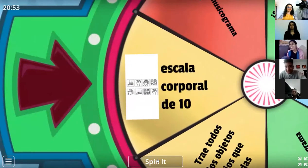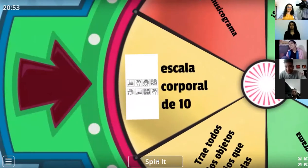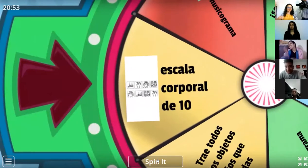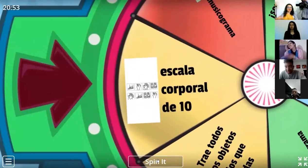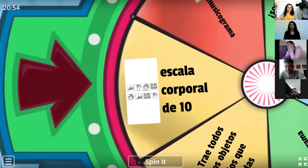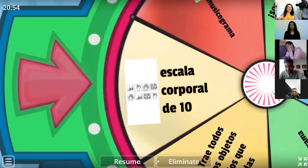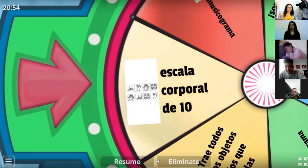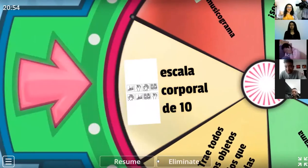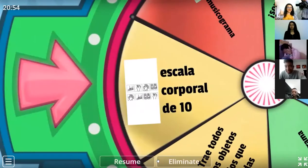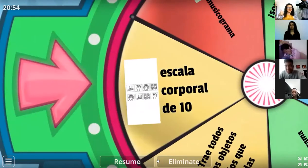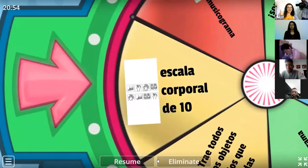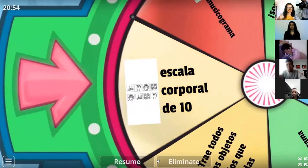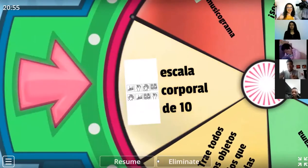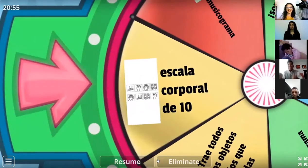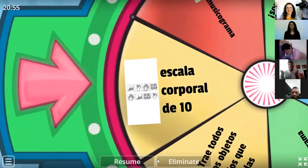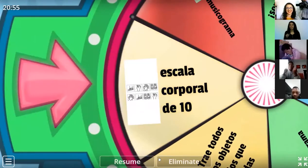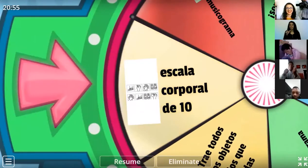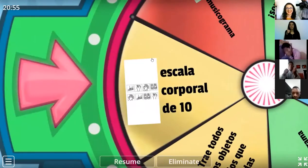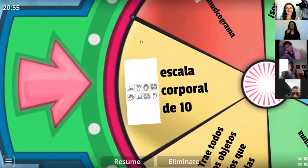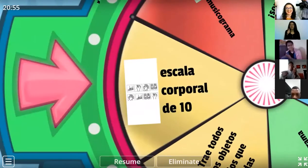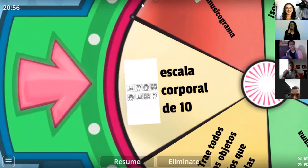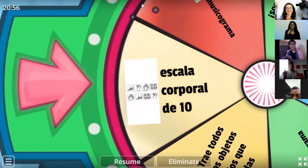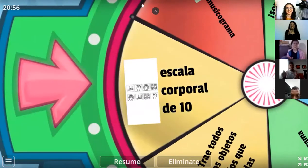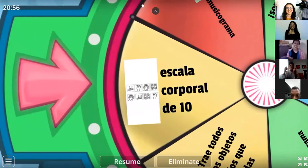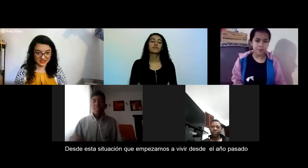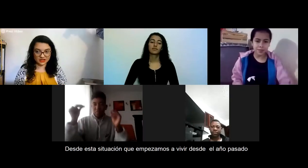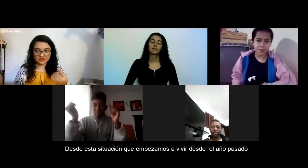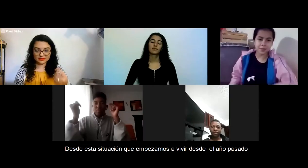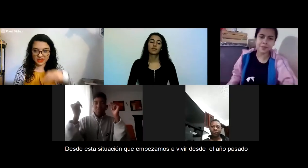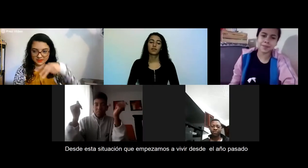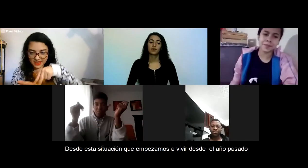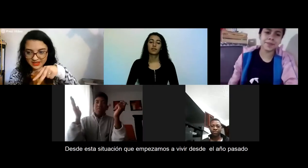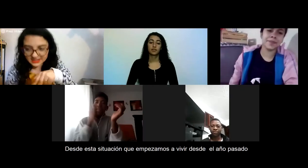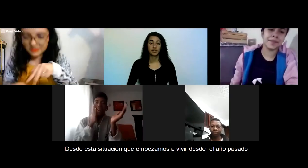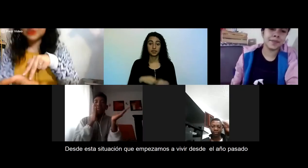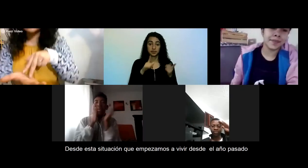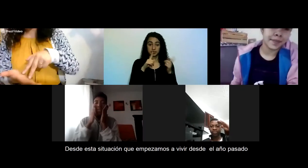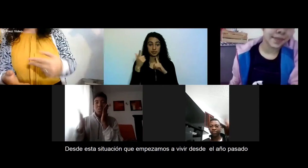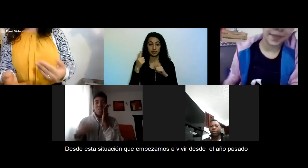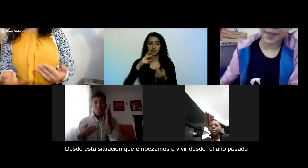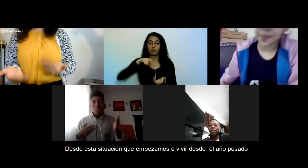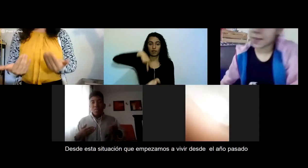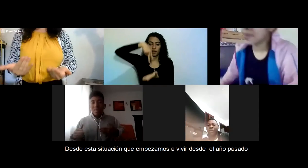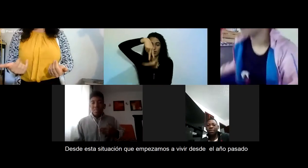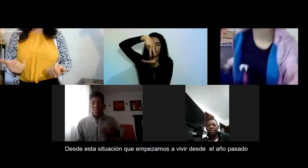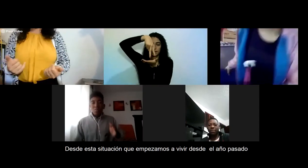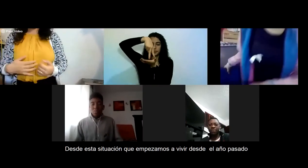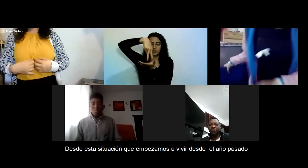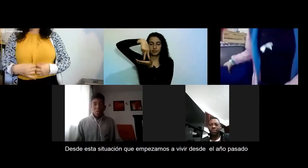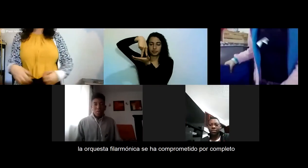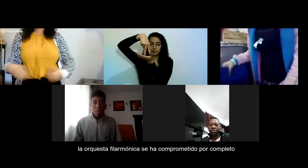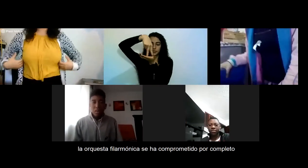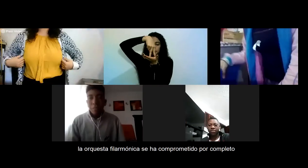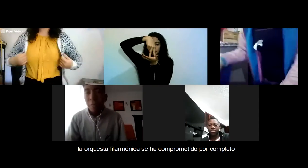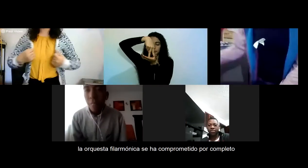Escala corporal de 10. Desde esta situación que empezamos a vivir desde el año pasado, la Orquesta Filarmónica